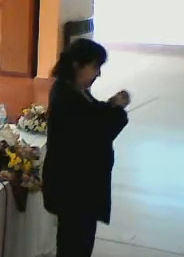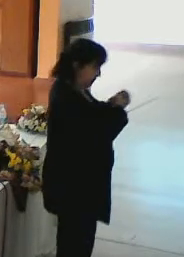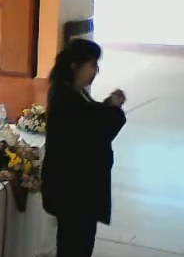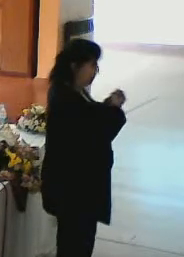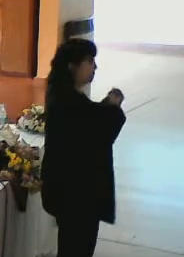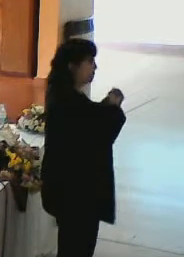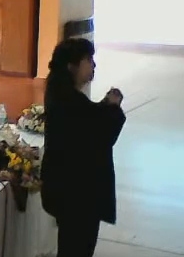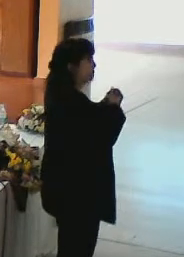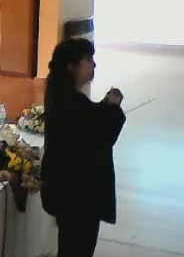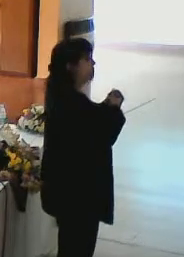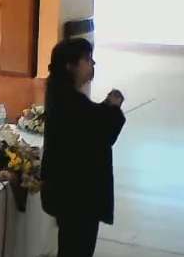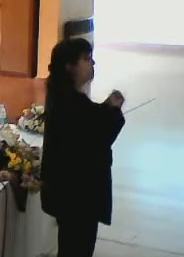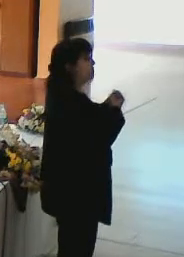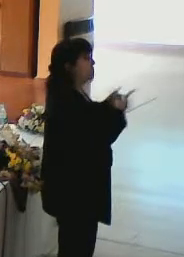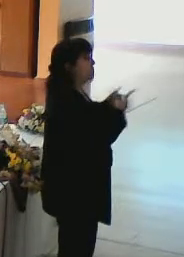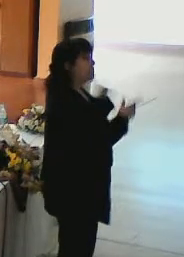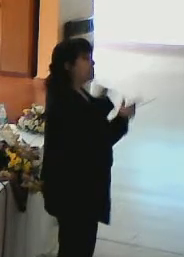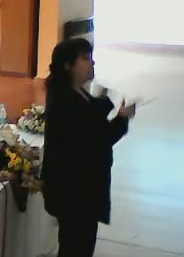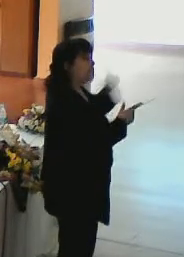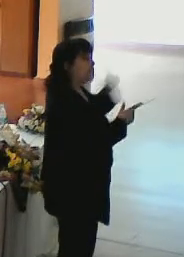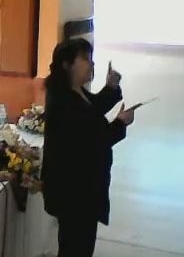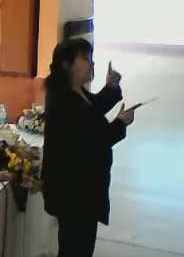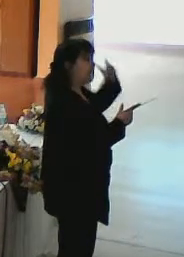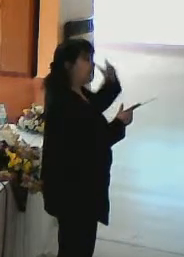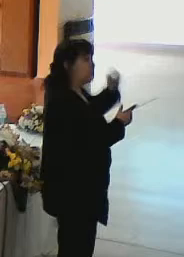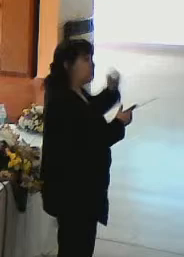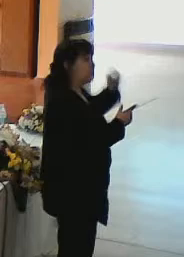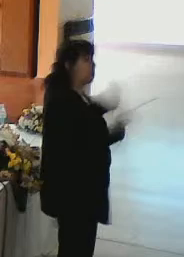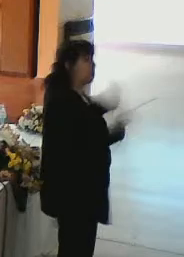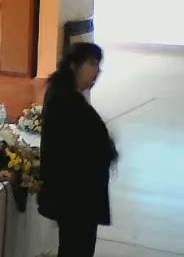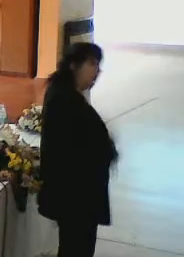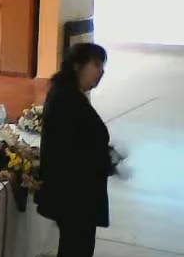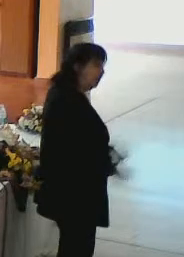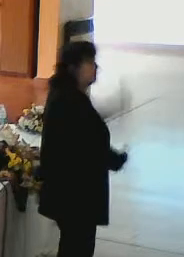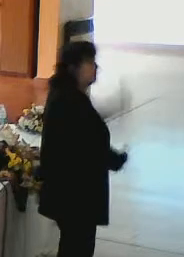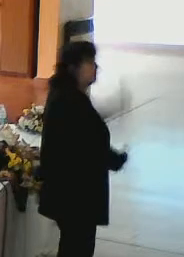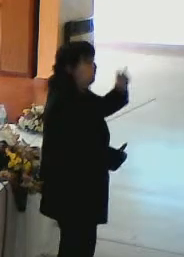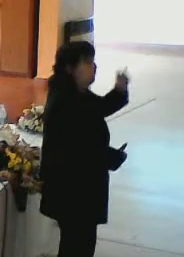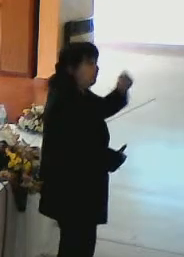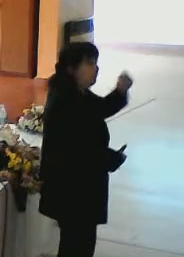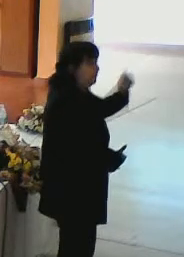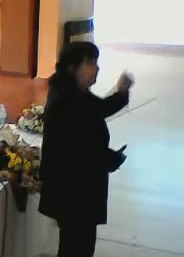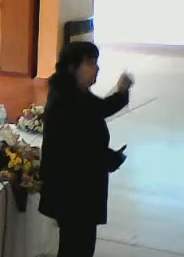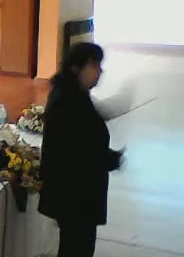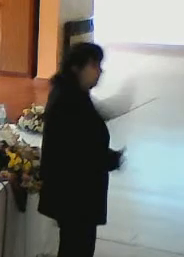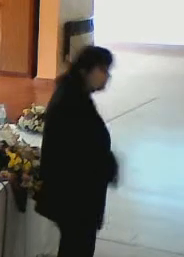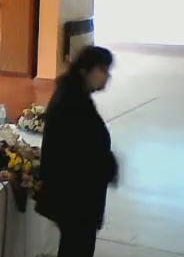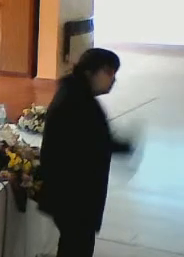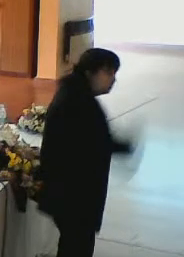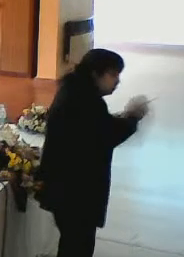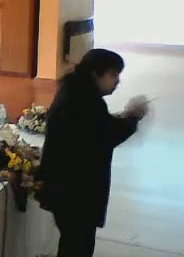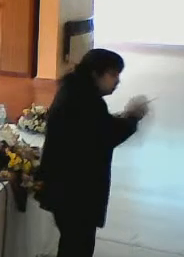TDAH. O sea, el antecedente puede estar presente y lo vamos a interrogar, pero no es la causa.